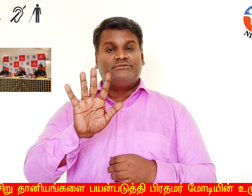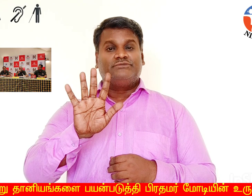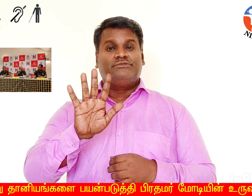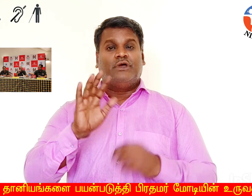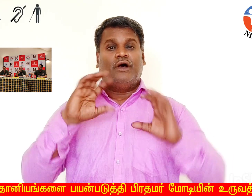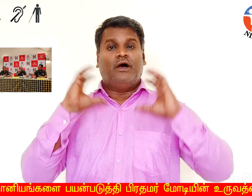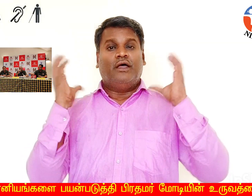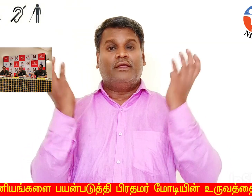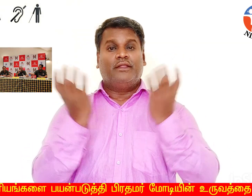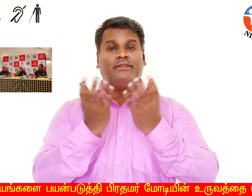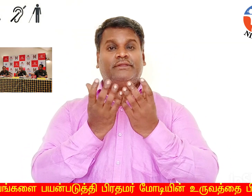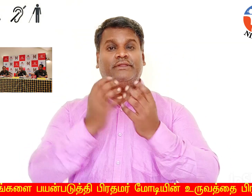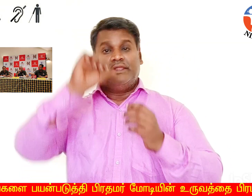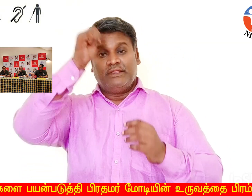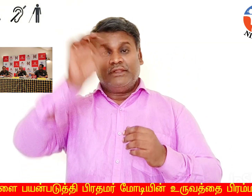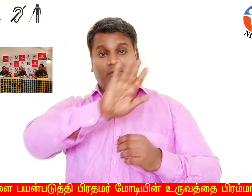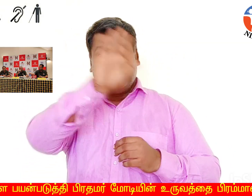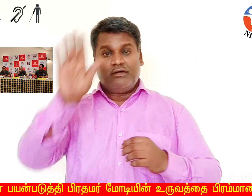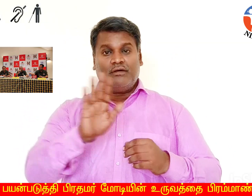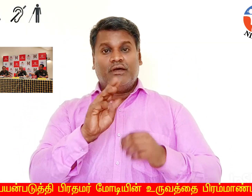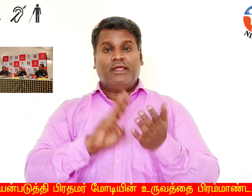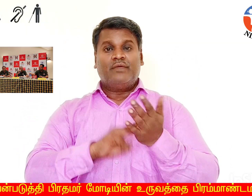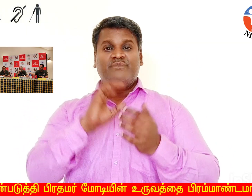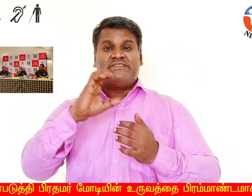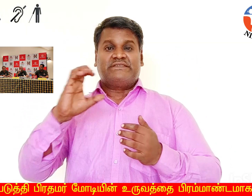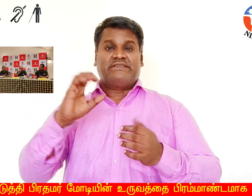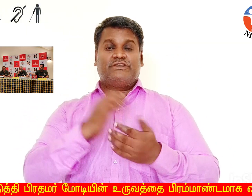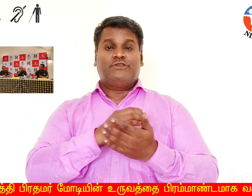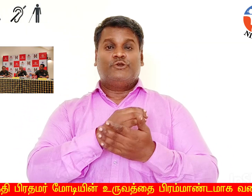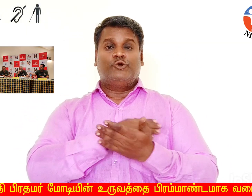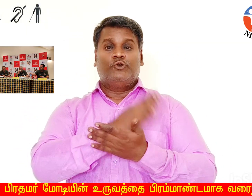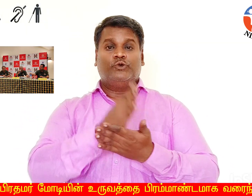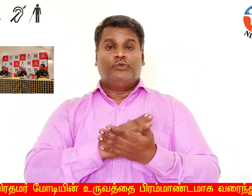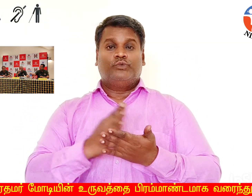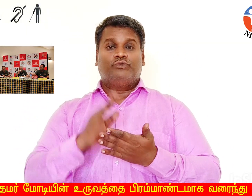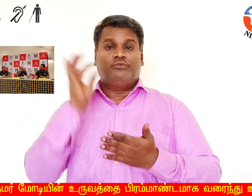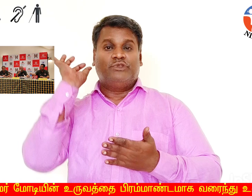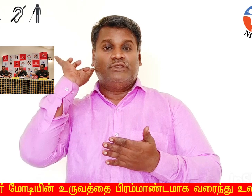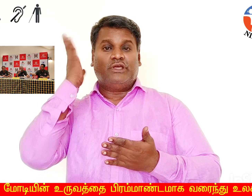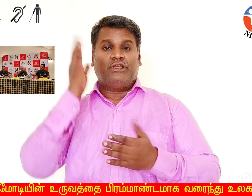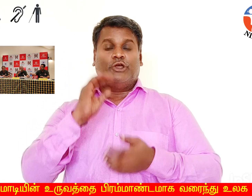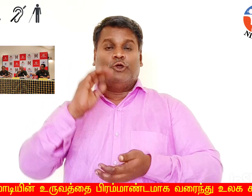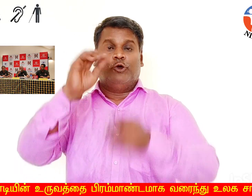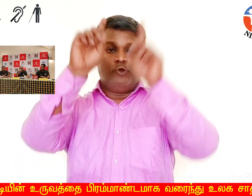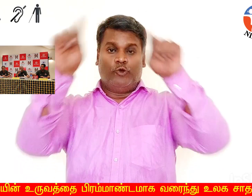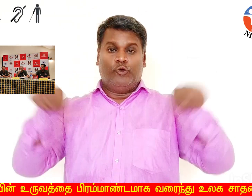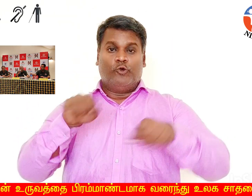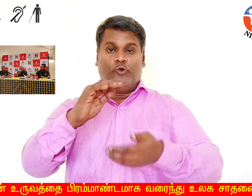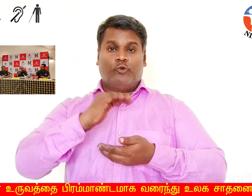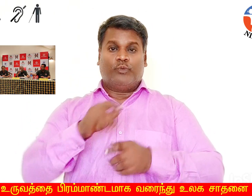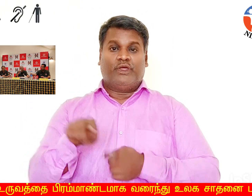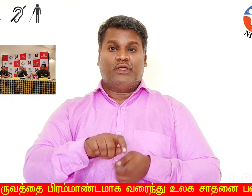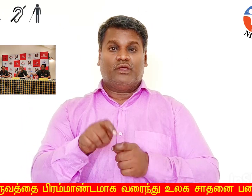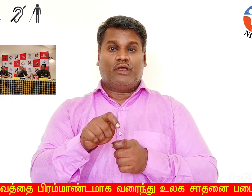தொண்ணூத்தி 95வது அகில இந்திய MCC முருகப்பா தங்கக்கோப்பை ஹாக்கி போட்டி சென்னை எழும்பூர் ராதாகிருஷ்ணன் மைதானத்தில்